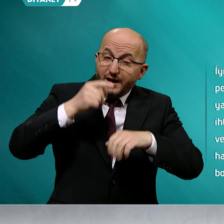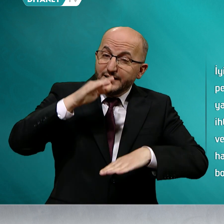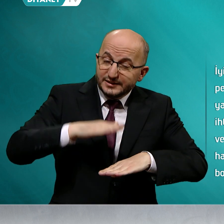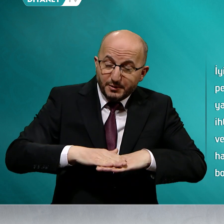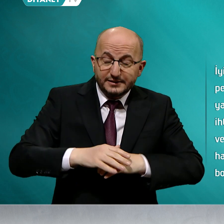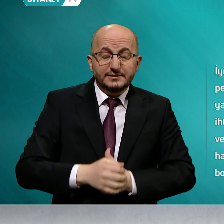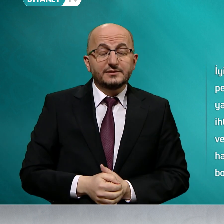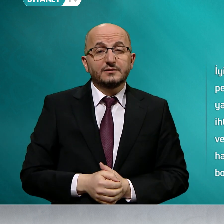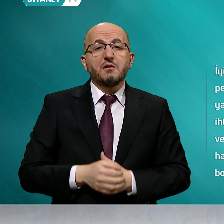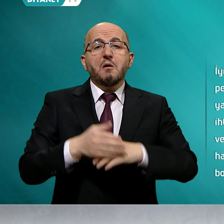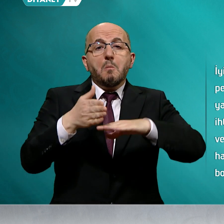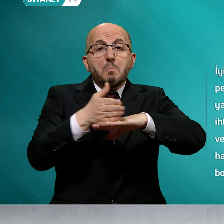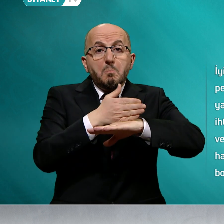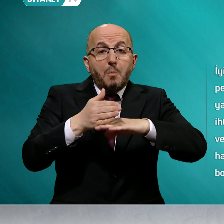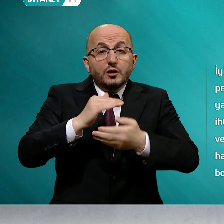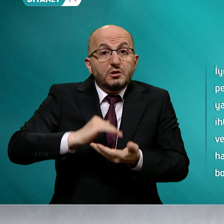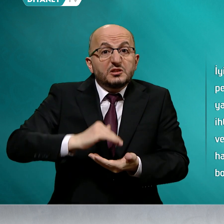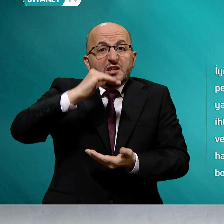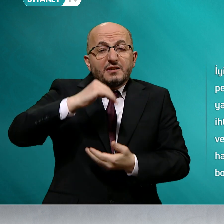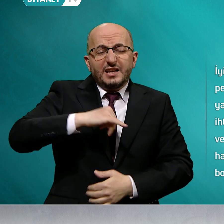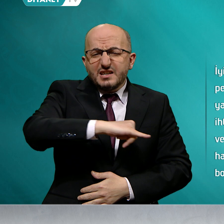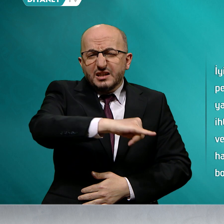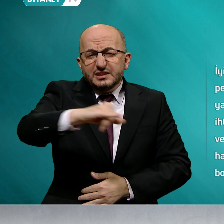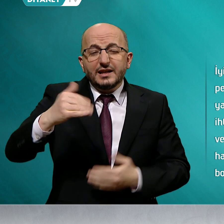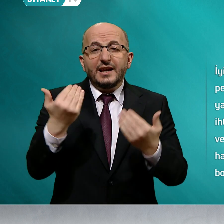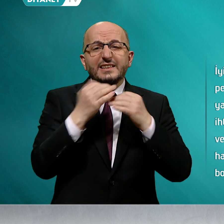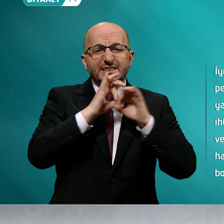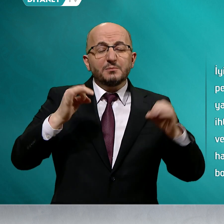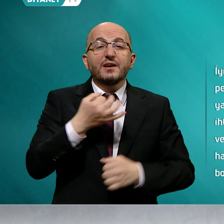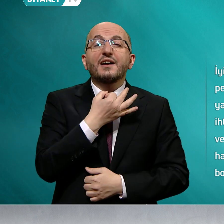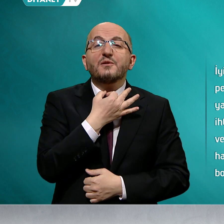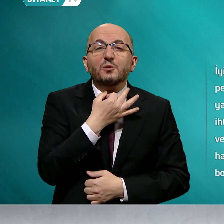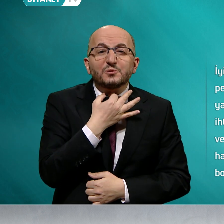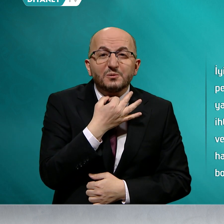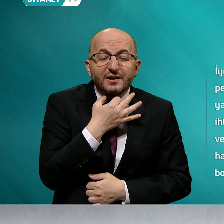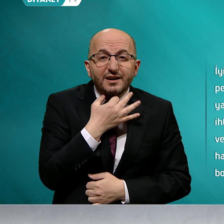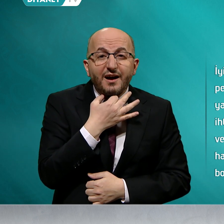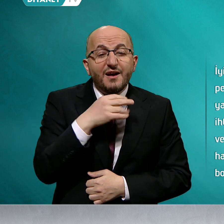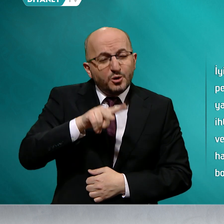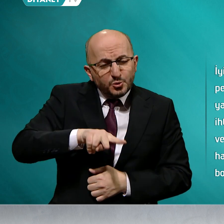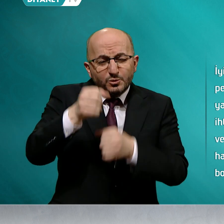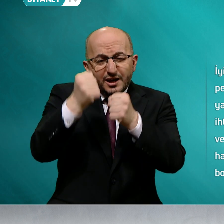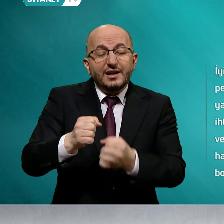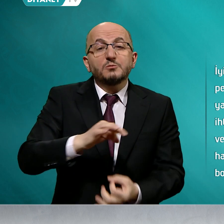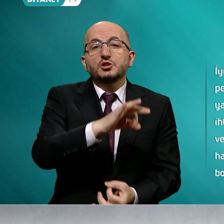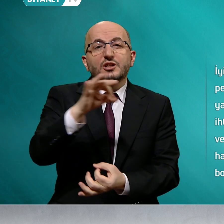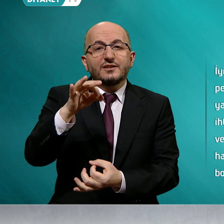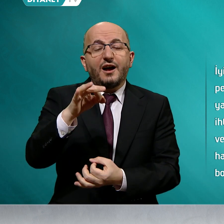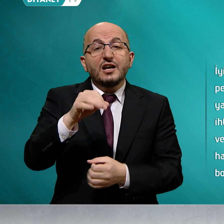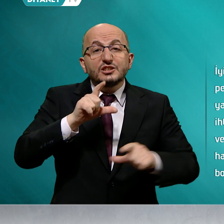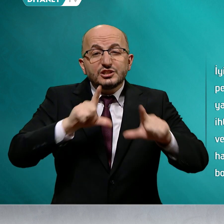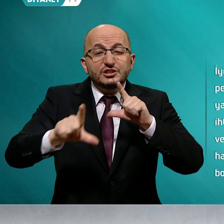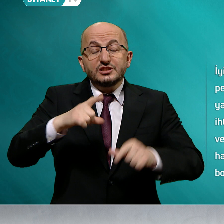iman etmektir. Mal ve servetten yakınlara, yetimlere, yoksullara, yolda